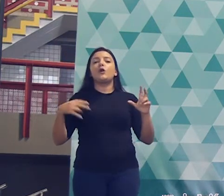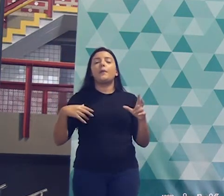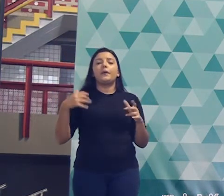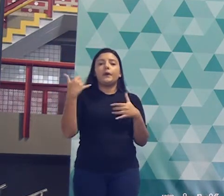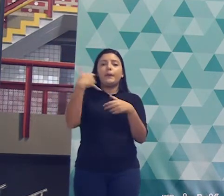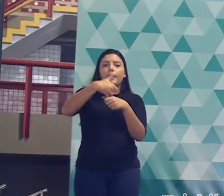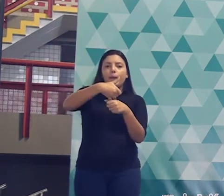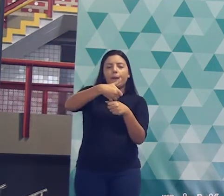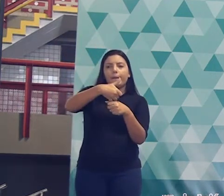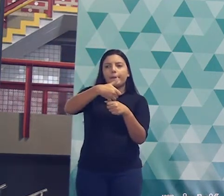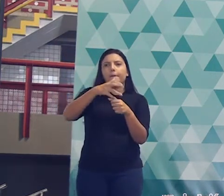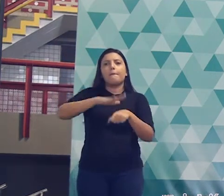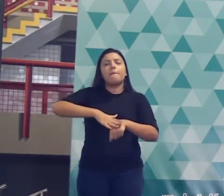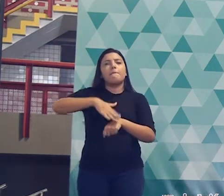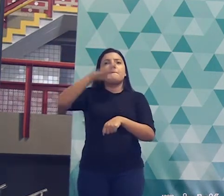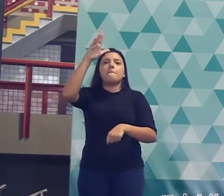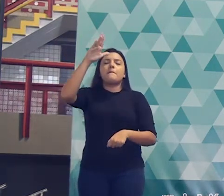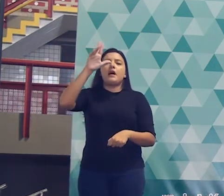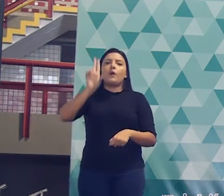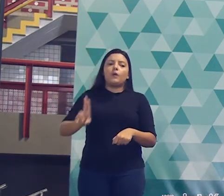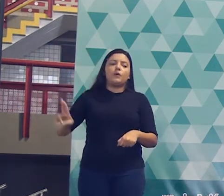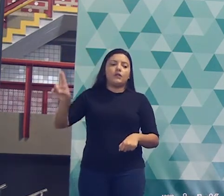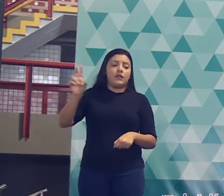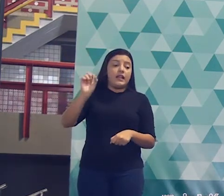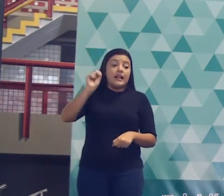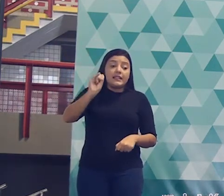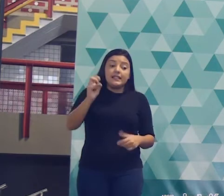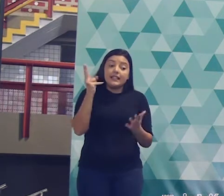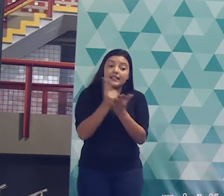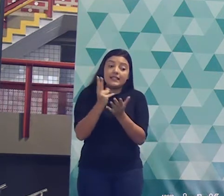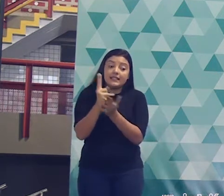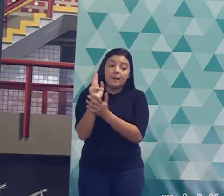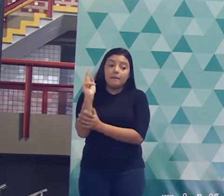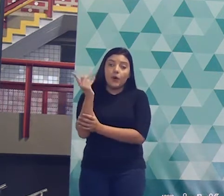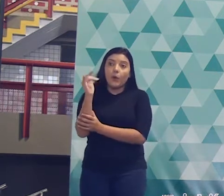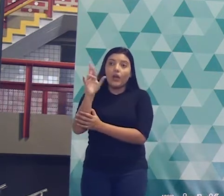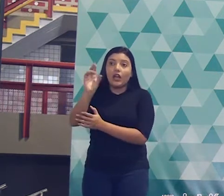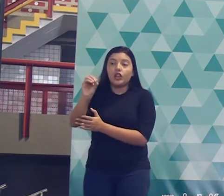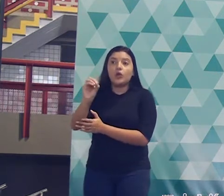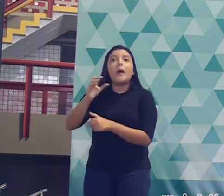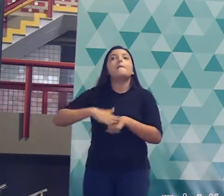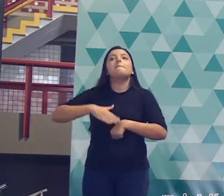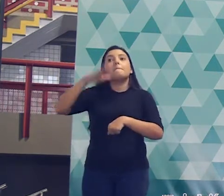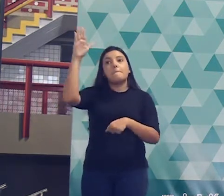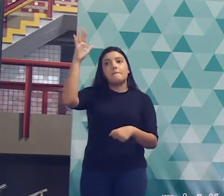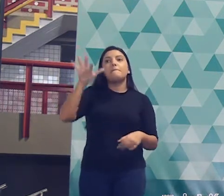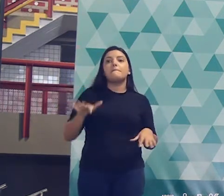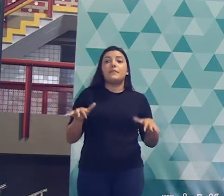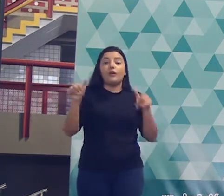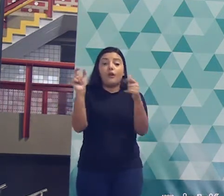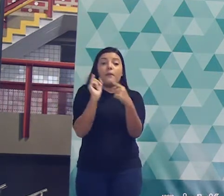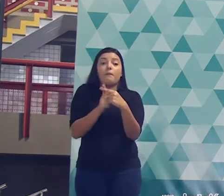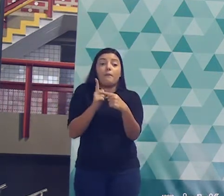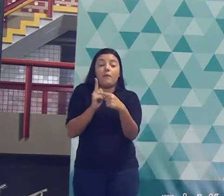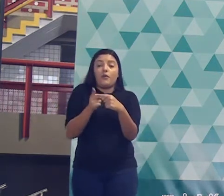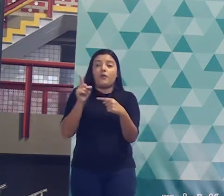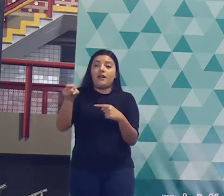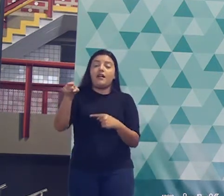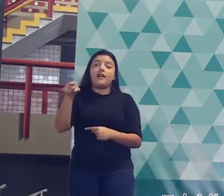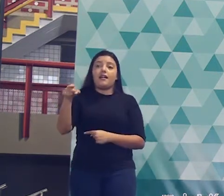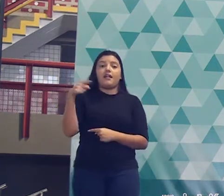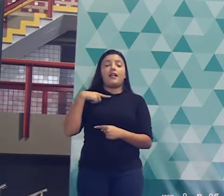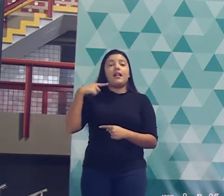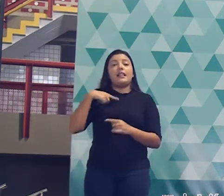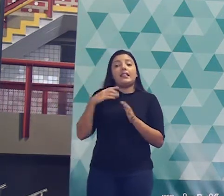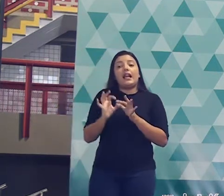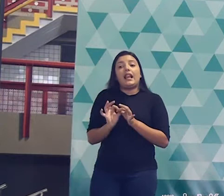eficiente, se tiver nos itens o hidrogênio, ele sempre vai ser o combustível mais eficiente. Porque a combustão do hidrogênio, ela libera